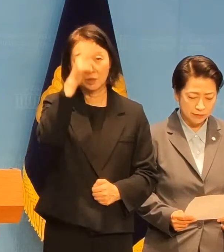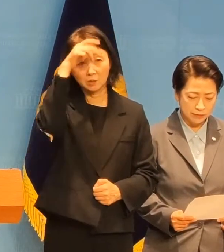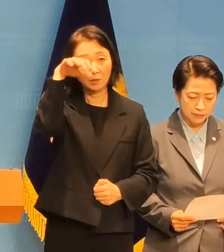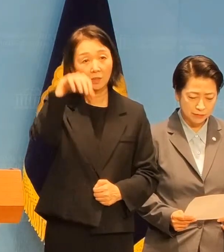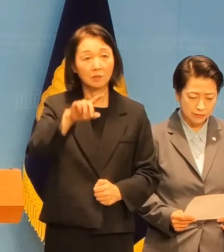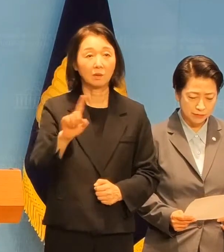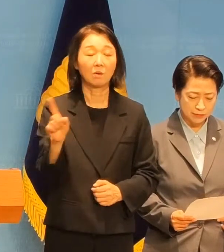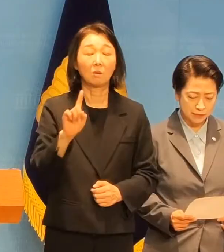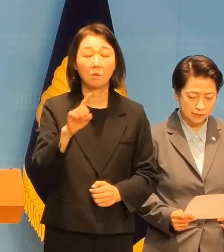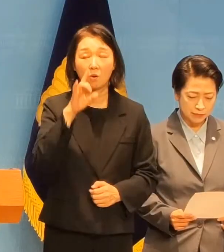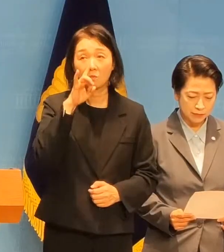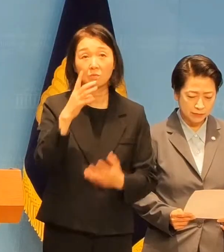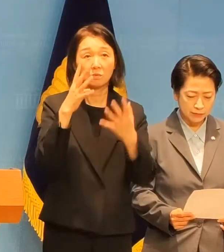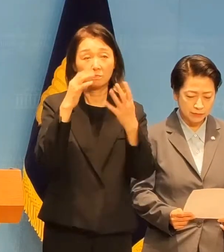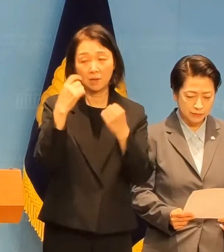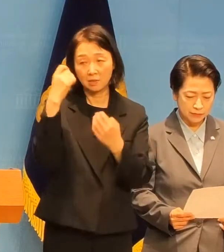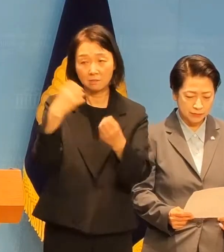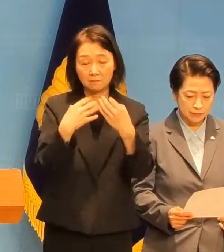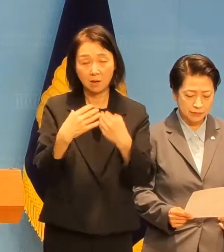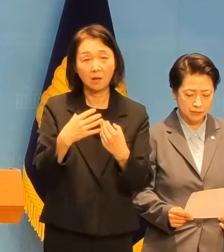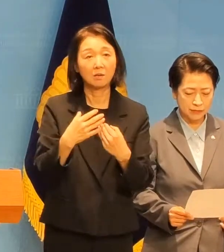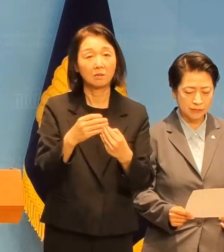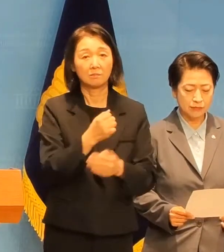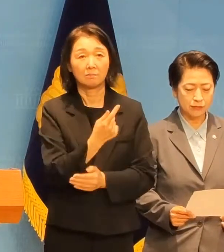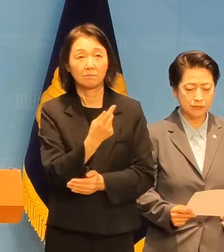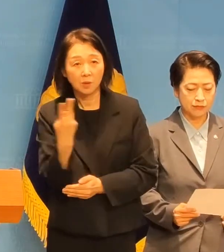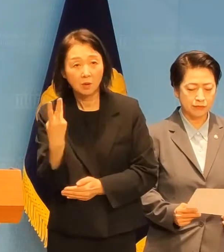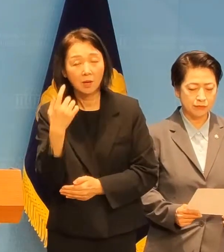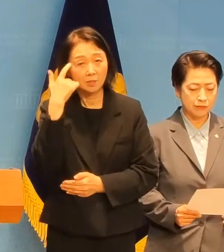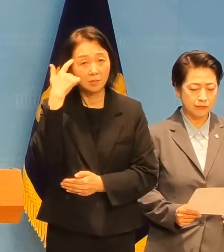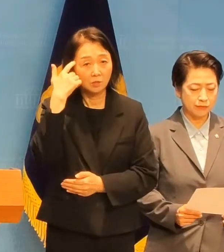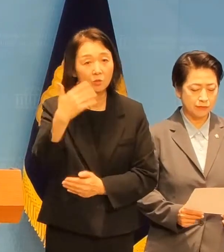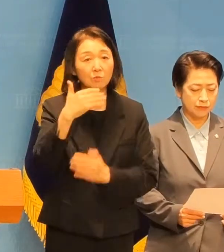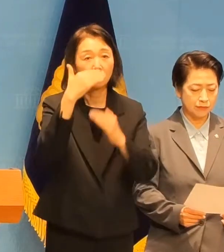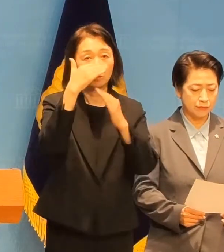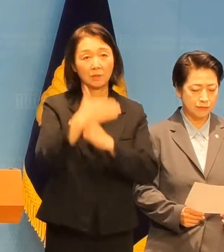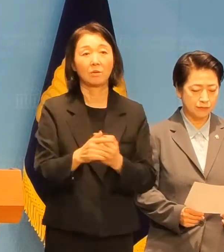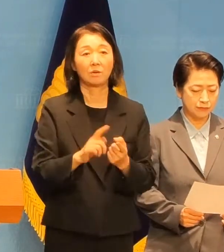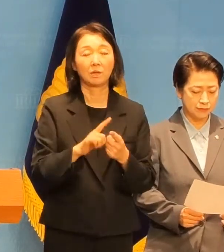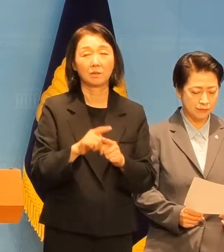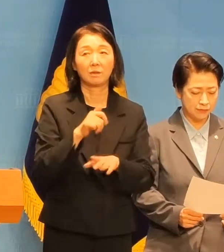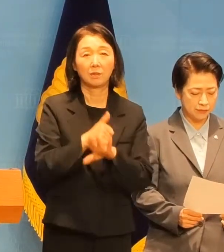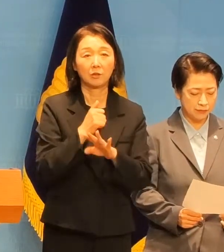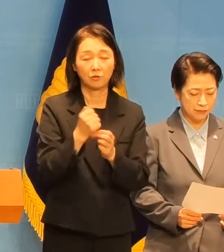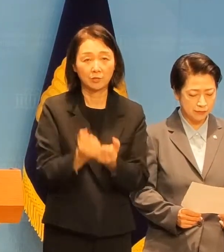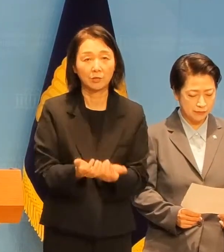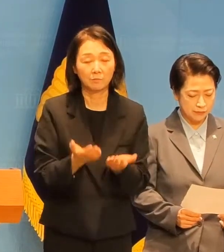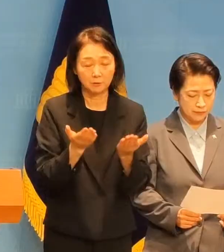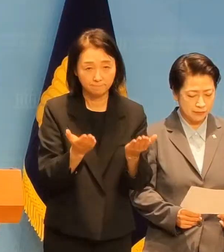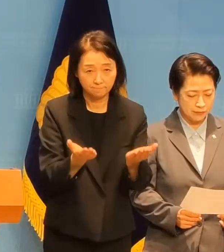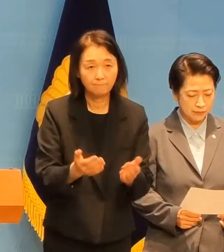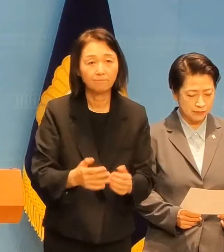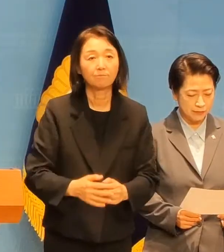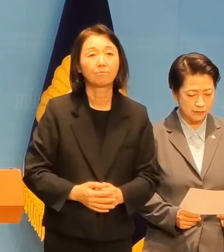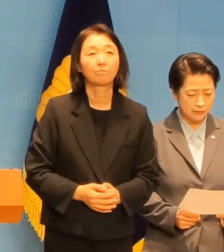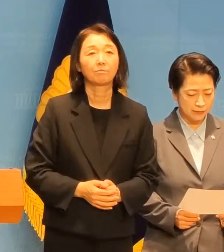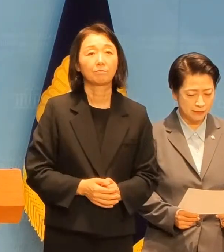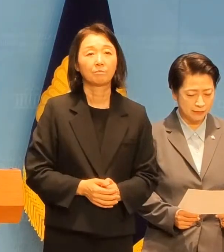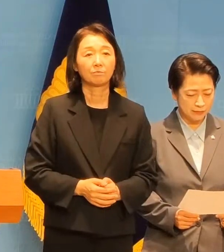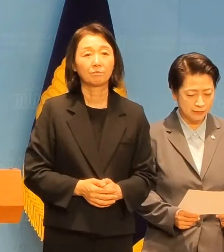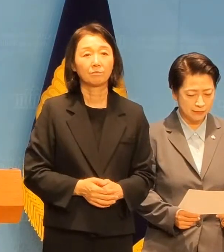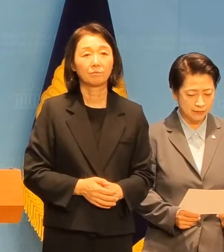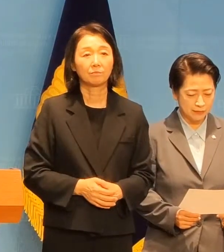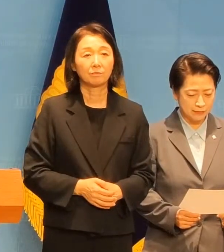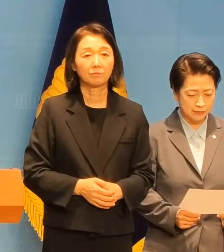유성경찰서에서 문의가 많아서 몇 가지에 대한 질문을 한 내용은 제가 나중에 기자회견문 낭독 이해하겠습니다.